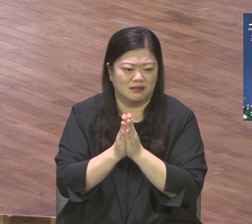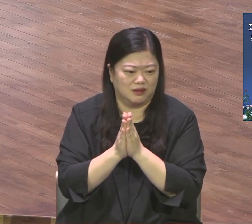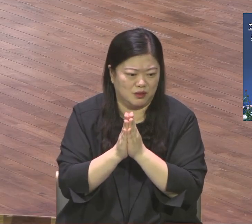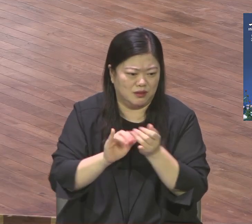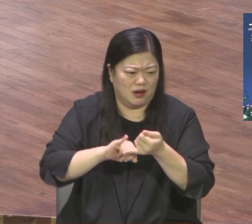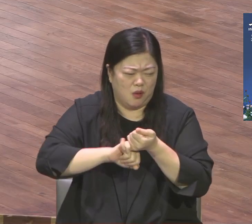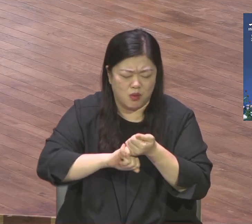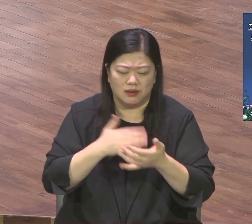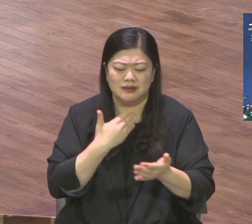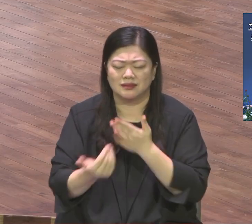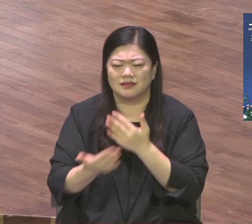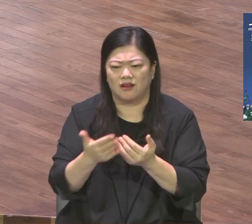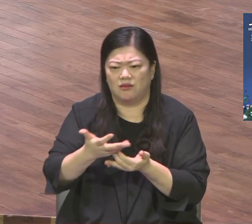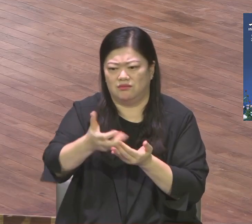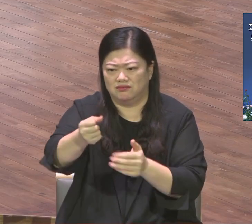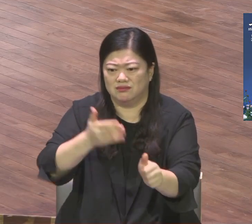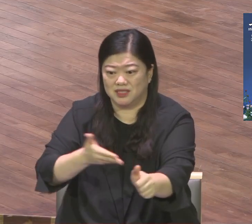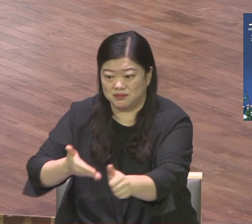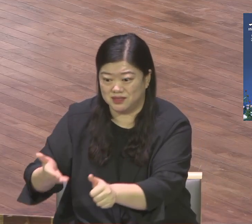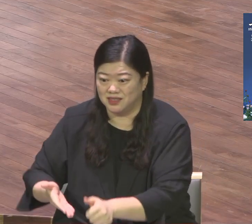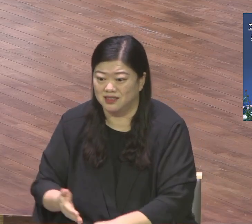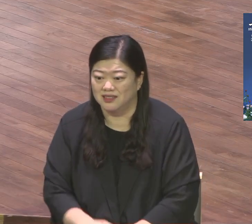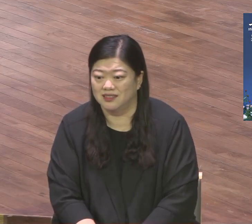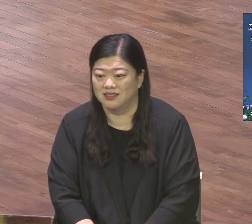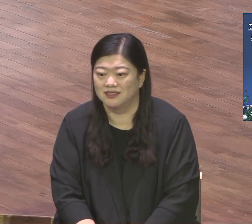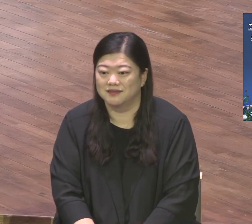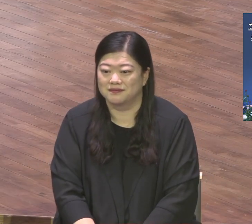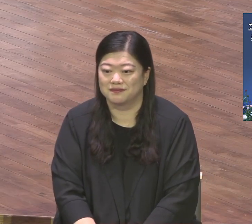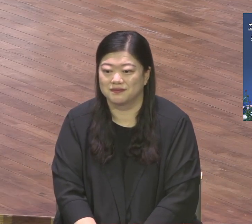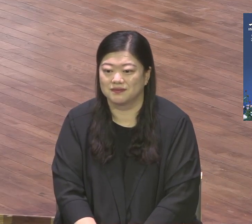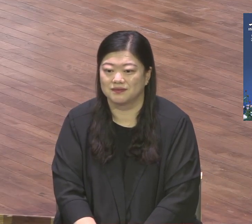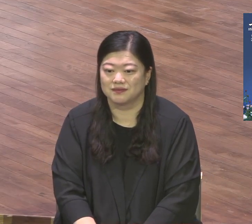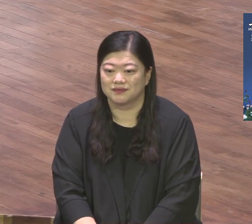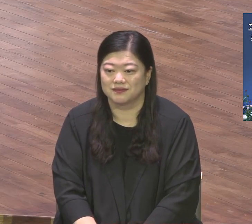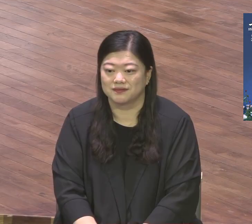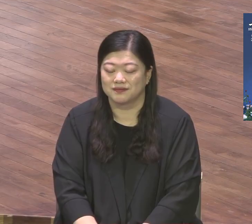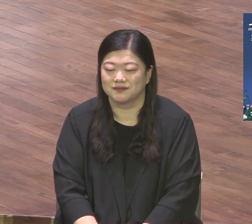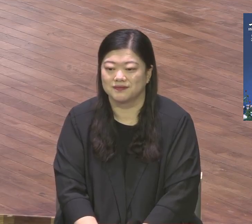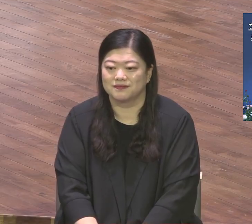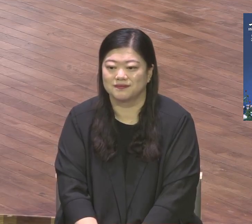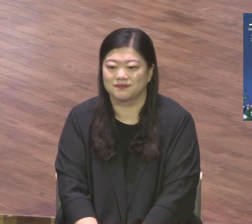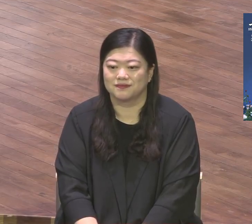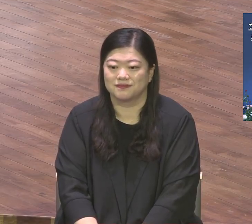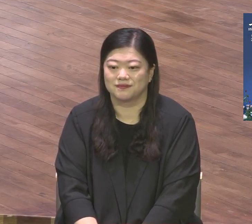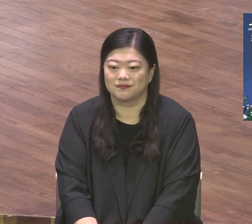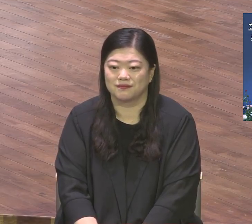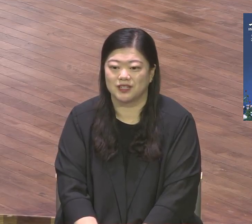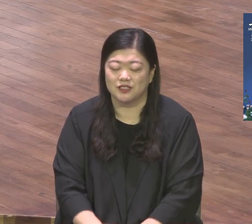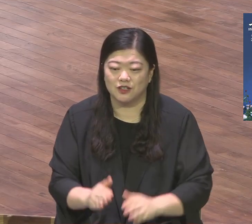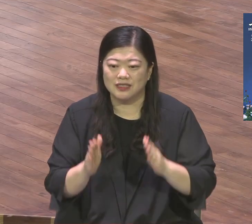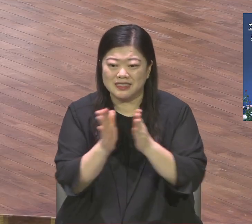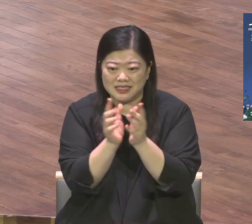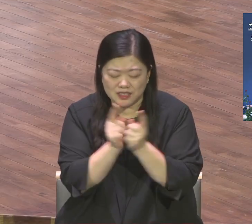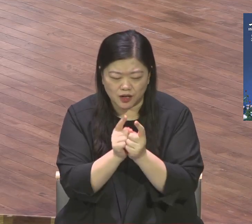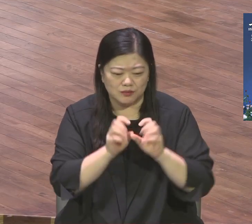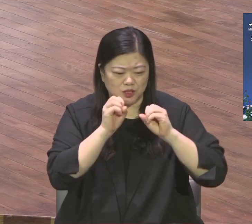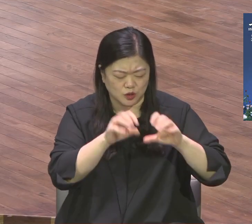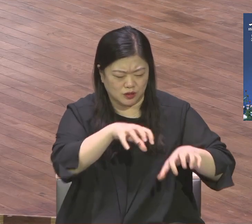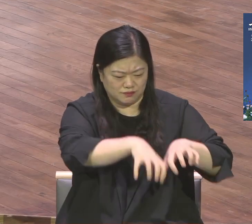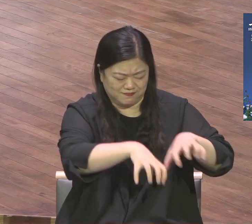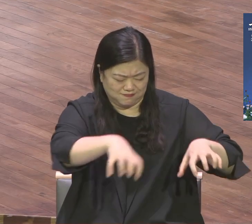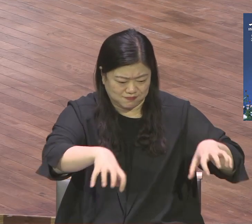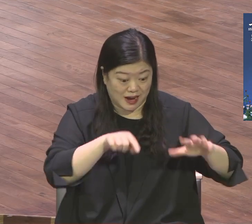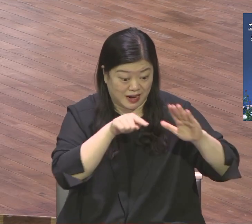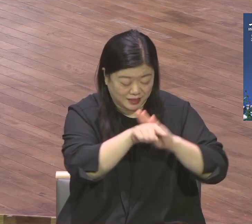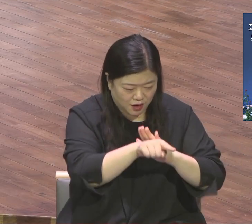응답이 축복이 숨겨 있는가를 체험해 보라고. 진심으로. 그래서 현장의 장막터를 계속해서